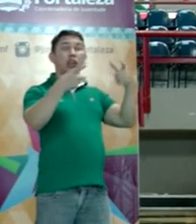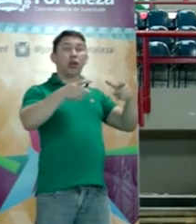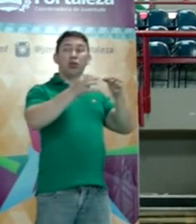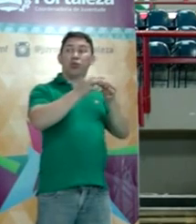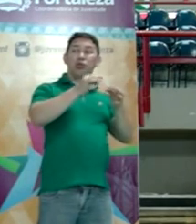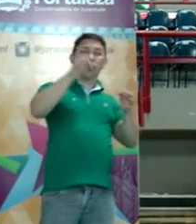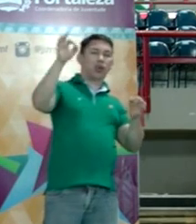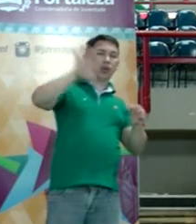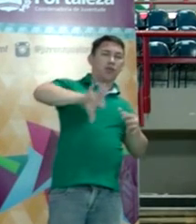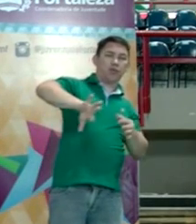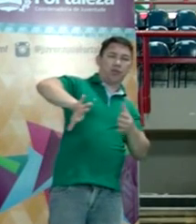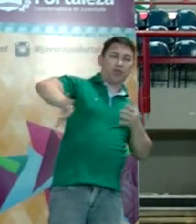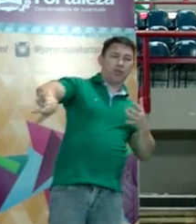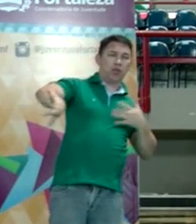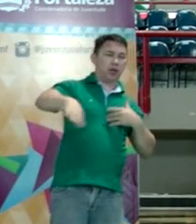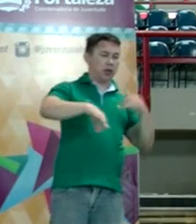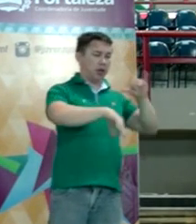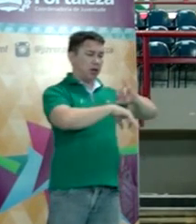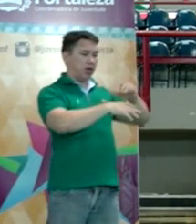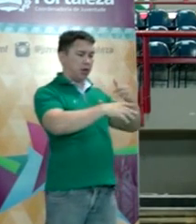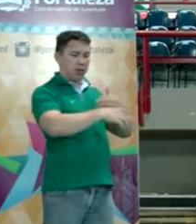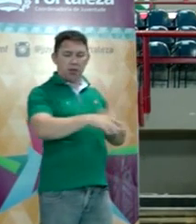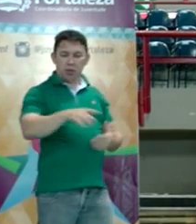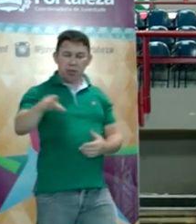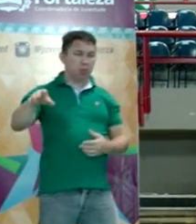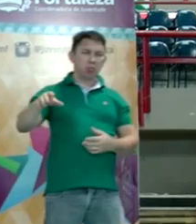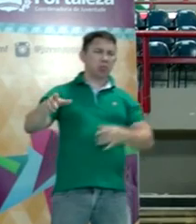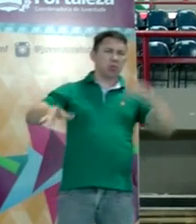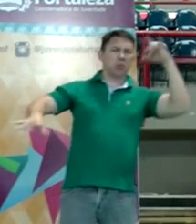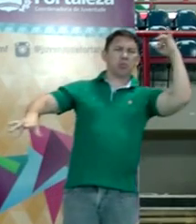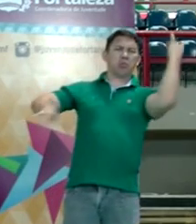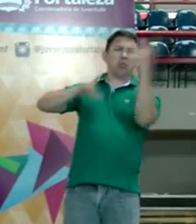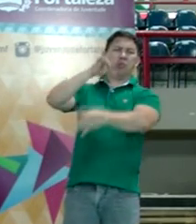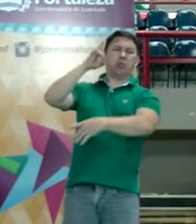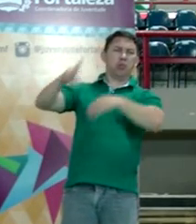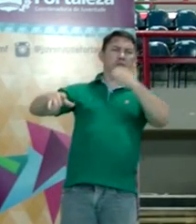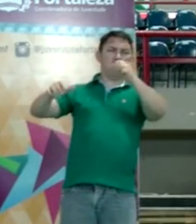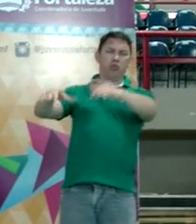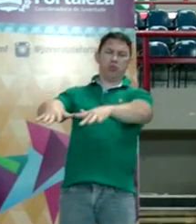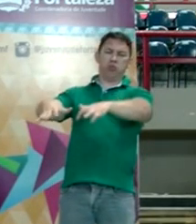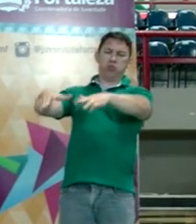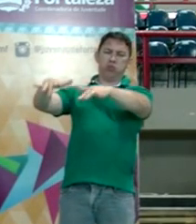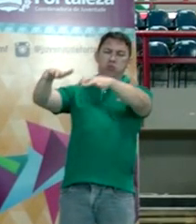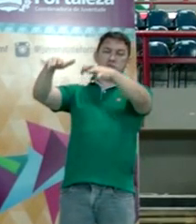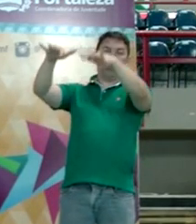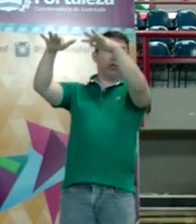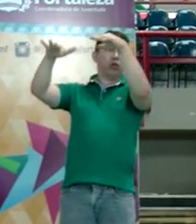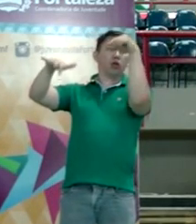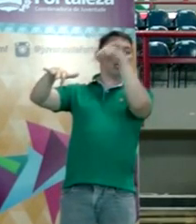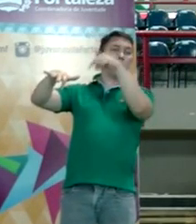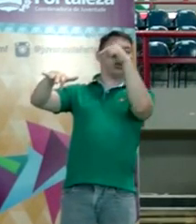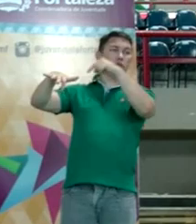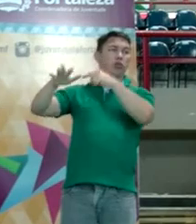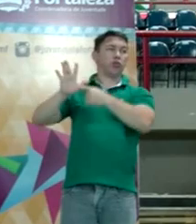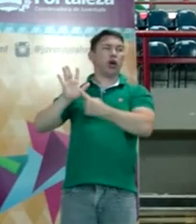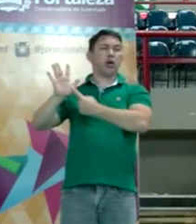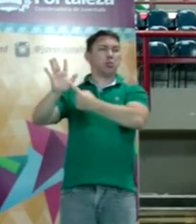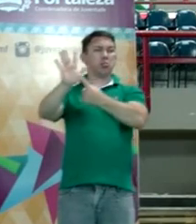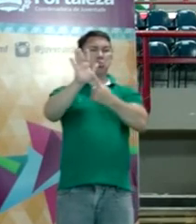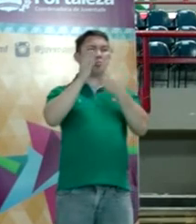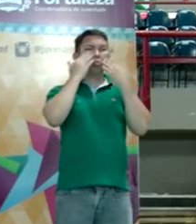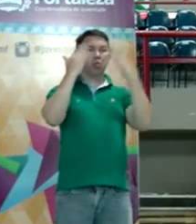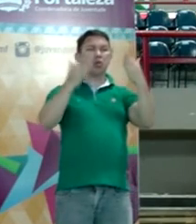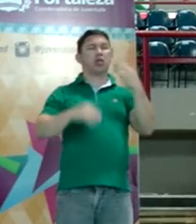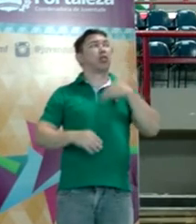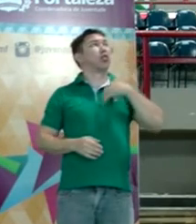da cidade, da capital, e joga tudo fazendo bolos de lixo. Aí você tem o lixo exposto